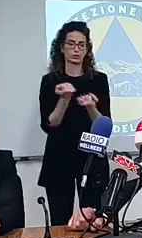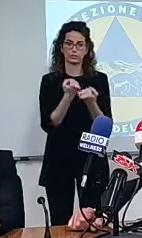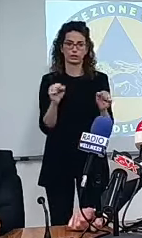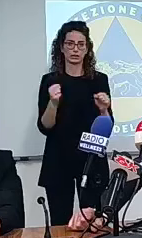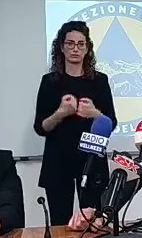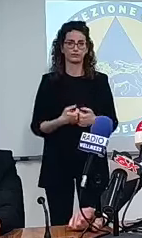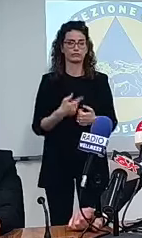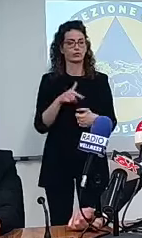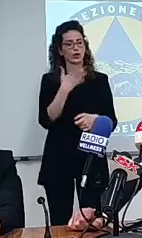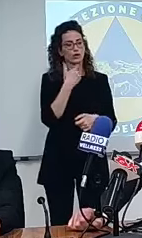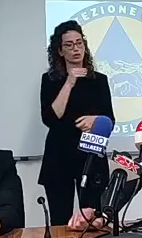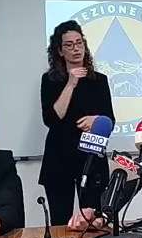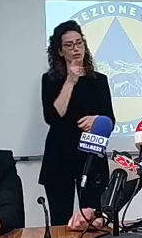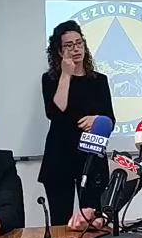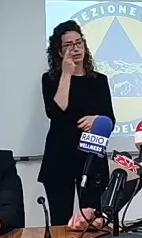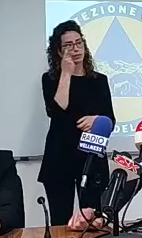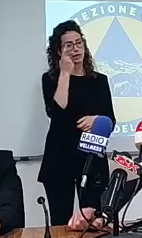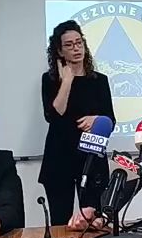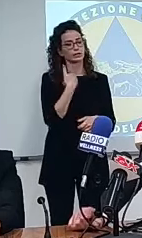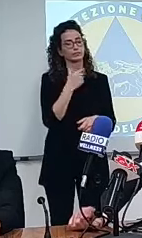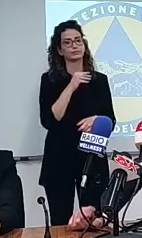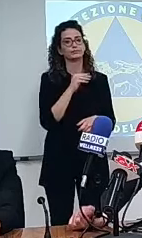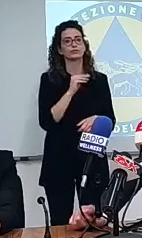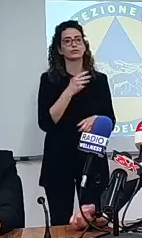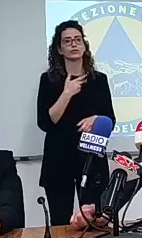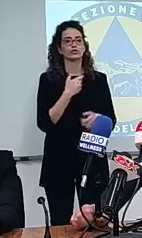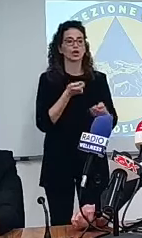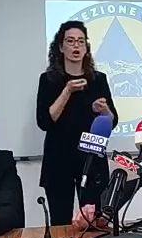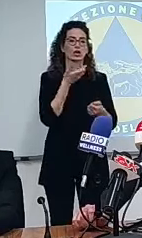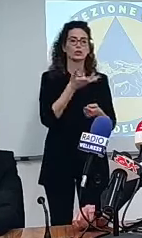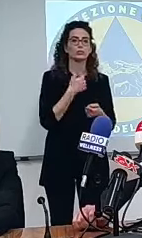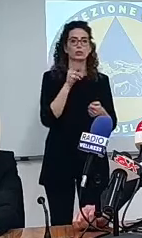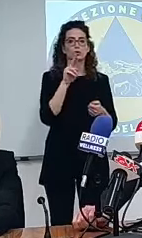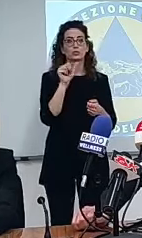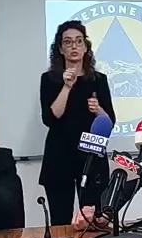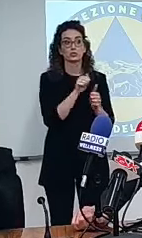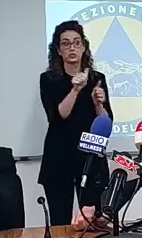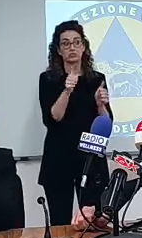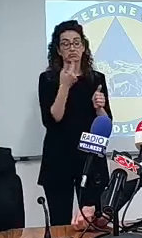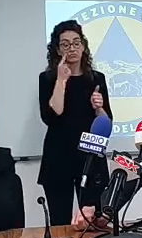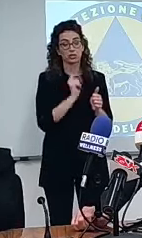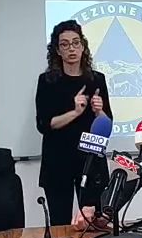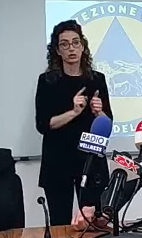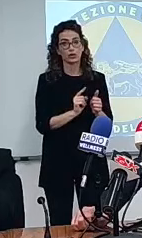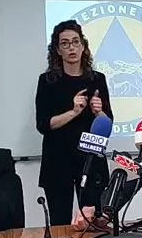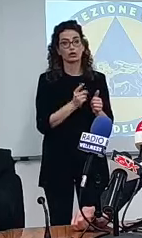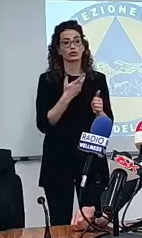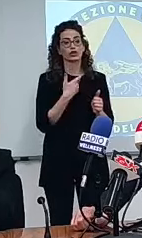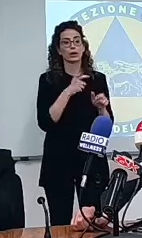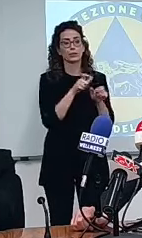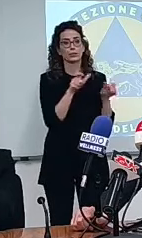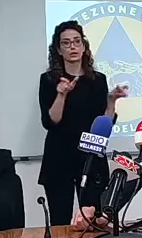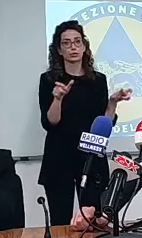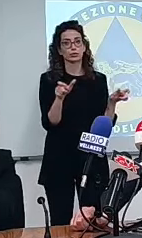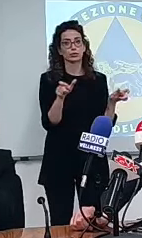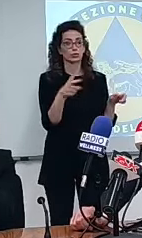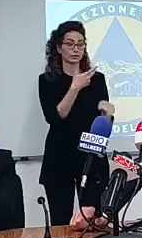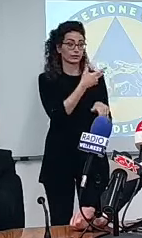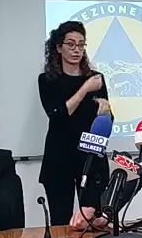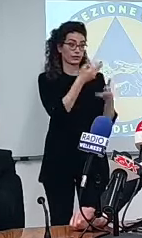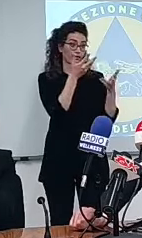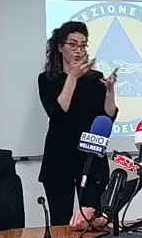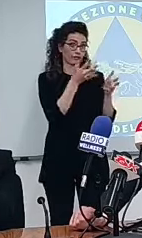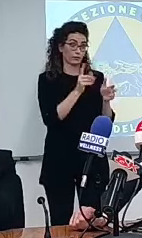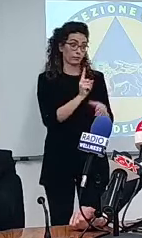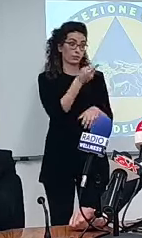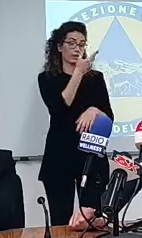E poi volevo sapere se avete dei riscontri, qualche numero, magari dalle USL, non lo so, su casi di persone che si sono vaccinate